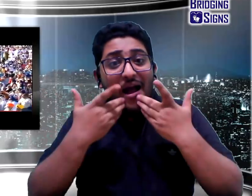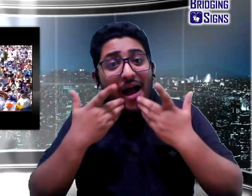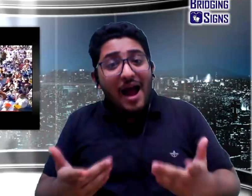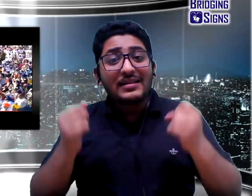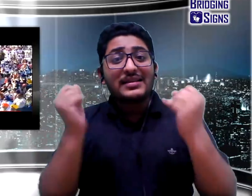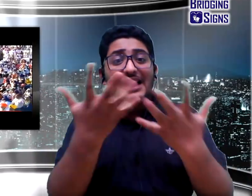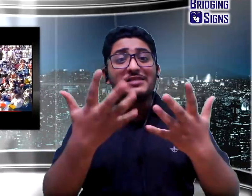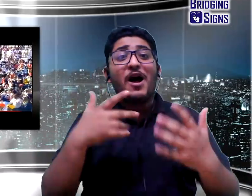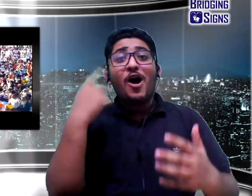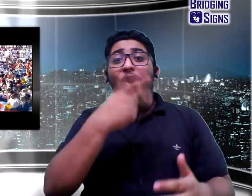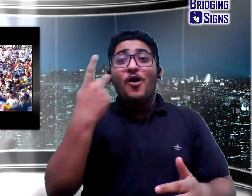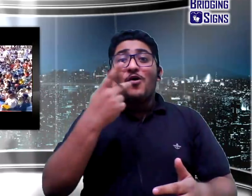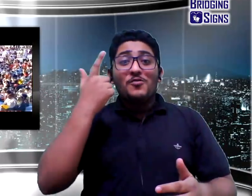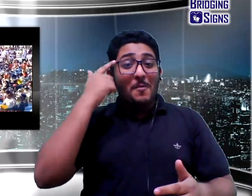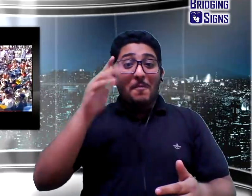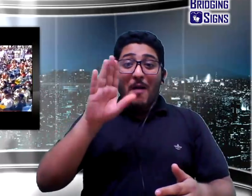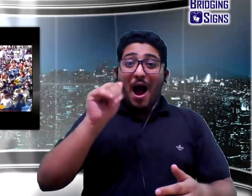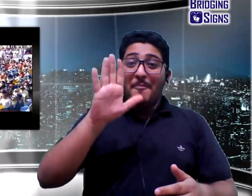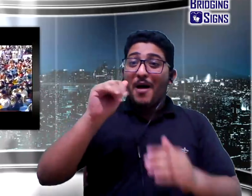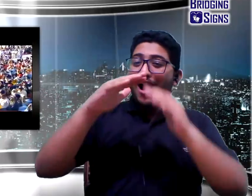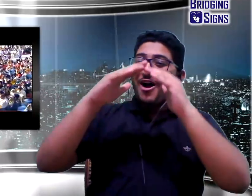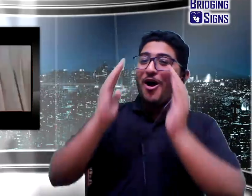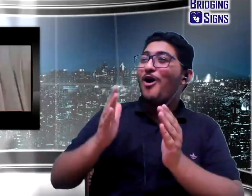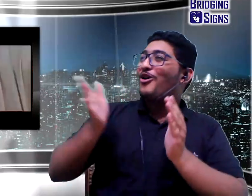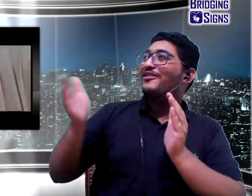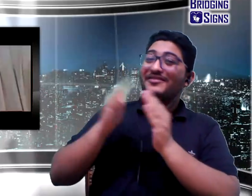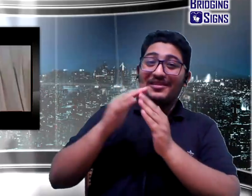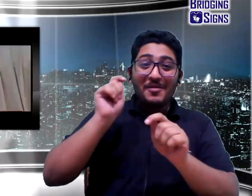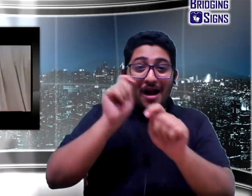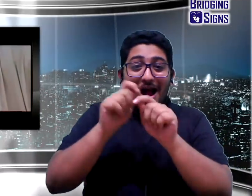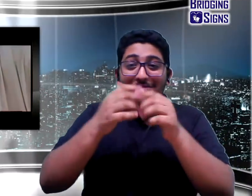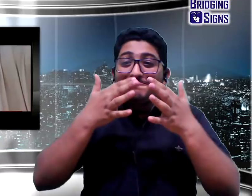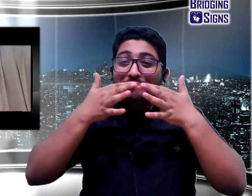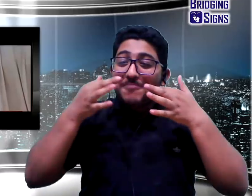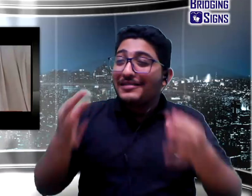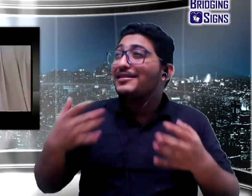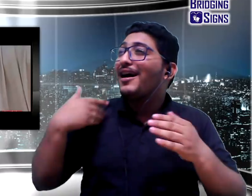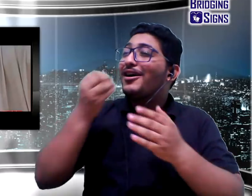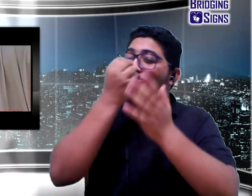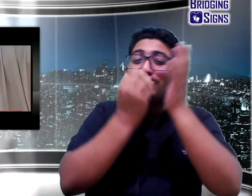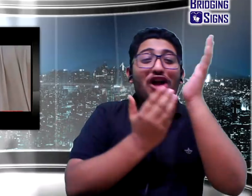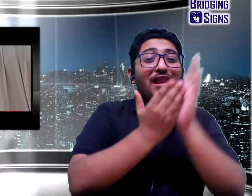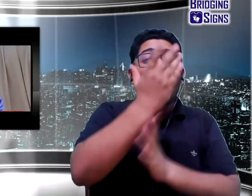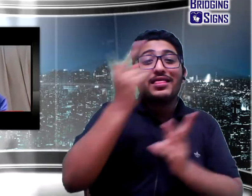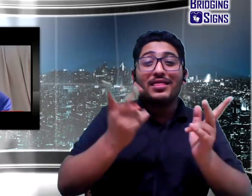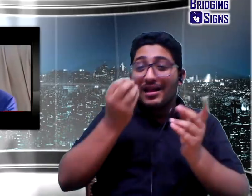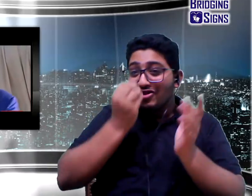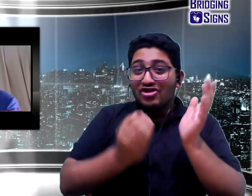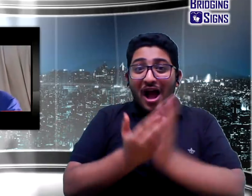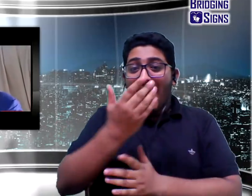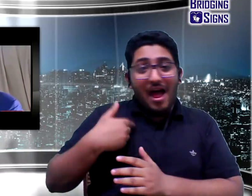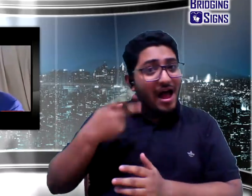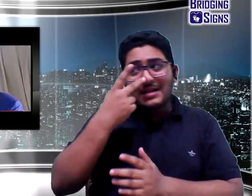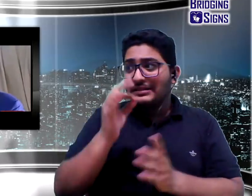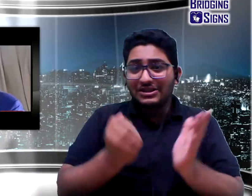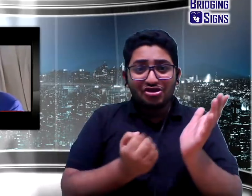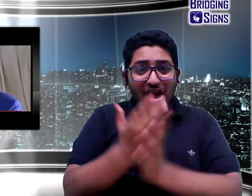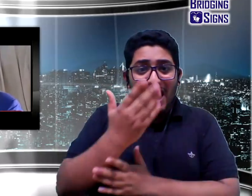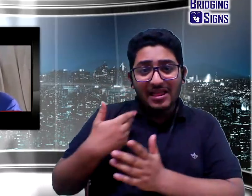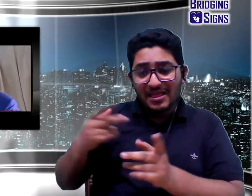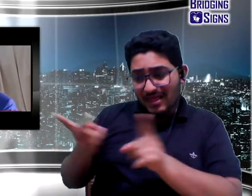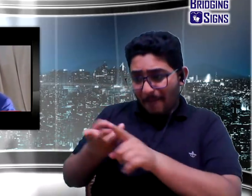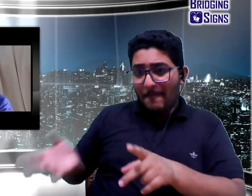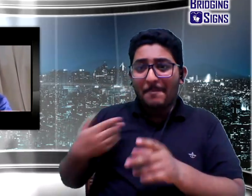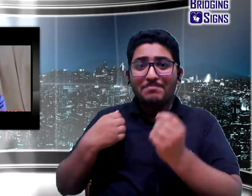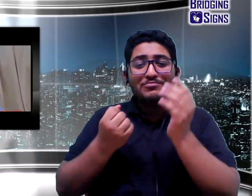ਵਿੱਚ ਇਹ ਮੇਰੇ ਬਾਬੇ ਦਾ ਘਰ ਸਵਰਗ ਬਣਾਤਾ। ਮੈਂ ਤੇ ਸਵਰਗ ਦੇਖਿਆ ਨਹੀਂ, ਇਹ ਤੇ ਸਵਰਗ ਦੇ ਦਰਸ਼ਨ ਕਰਨ ਬਰਾਬਰ